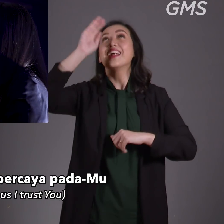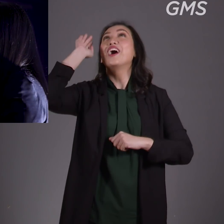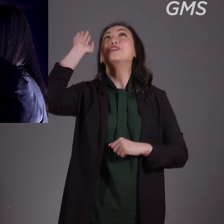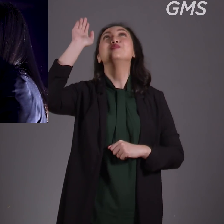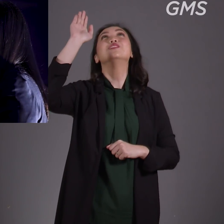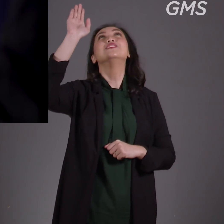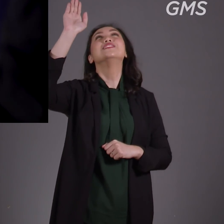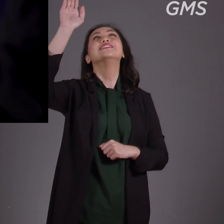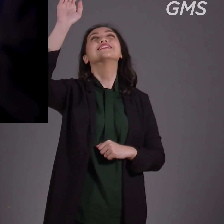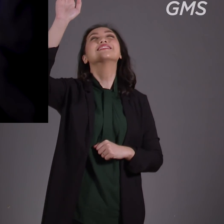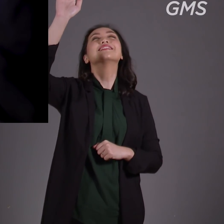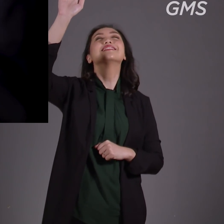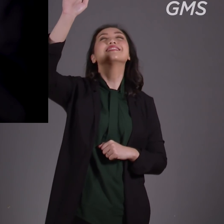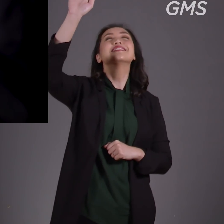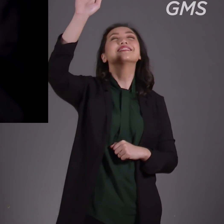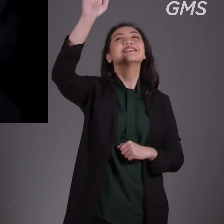padamu.